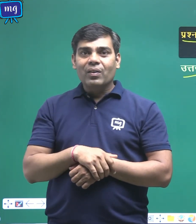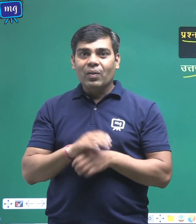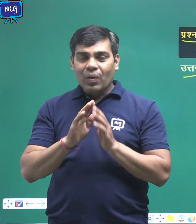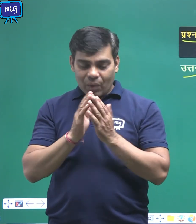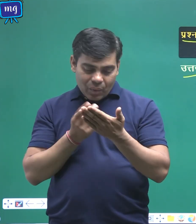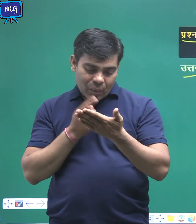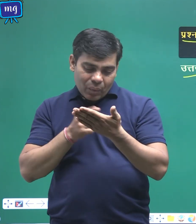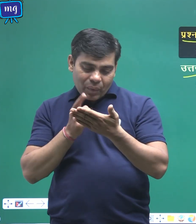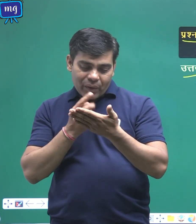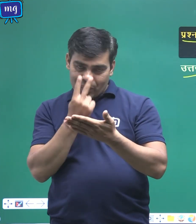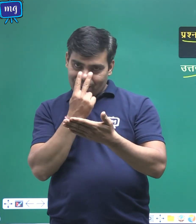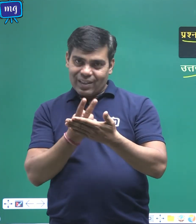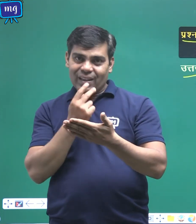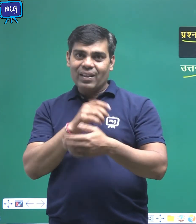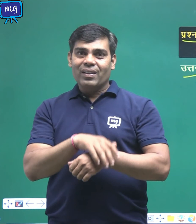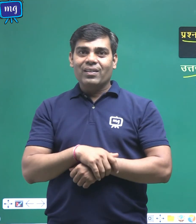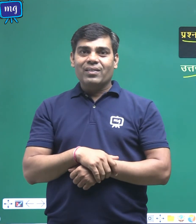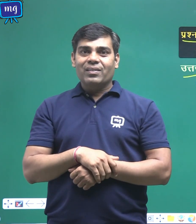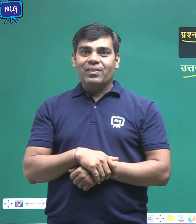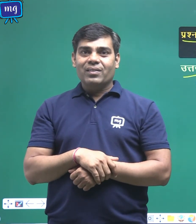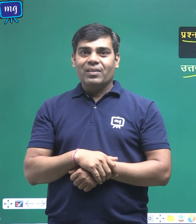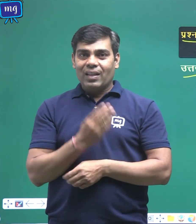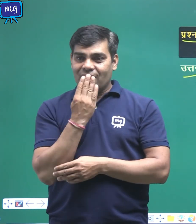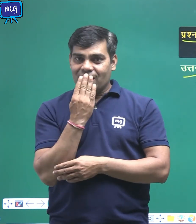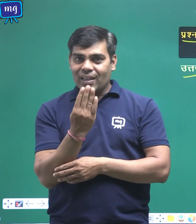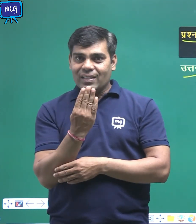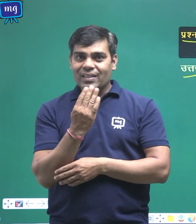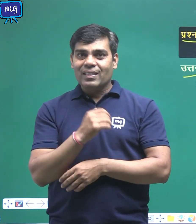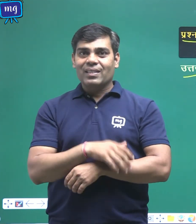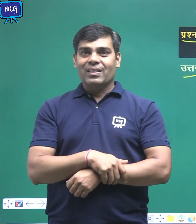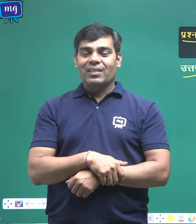बार वीडियो देखें। धन्यवाद।